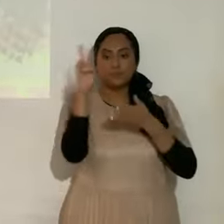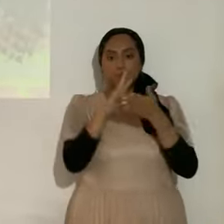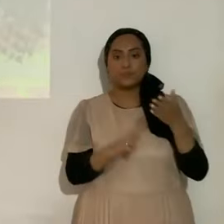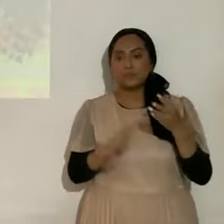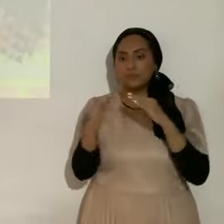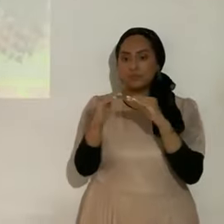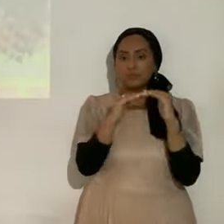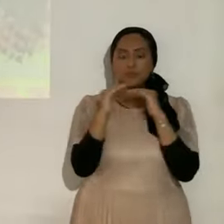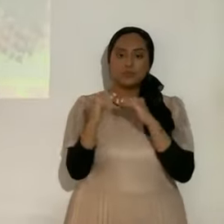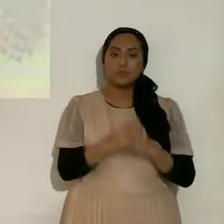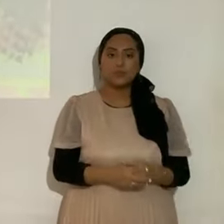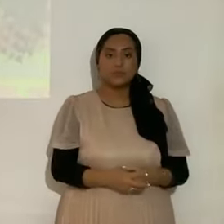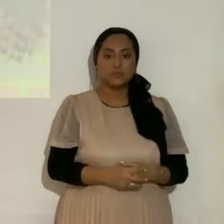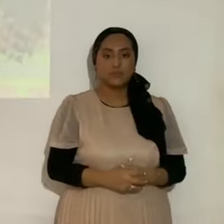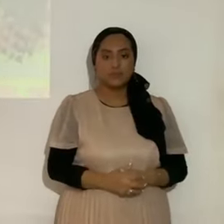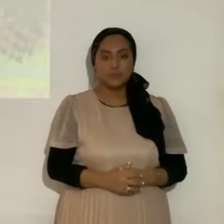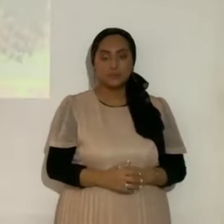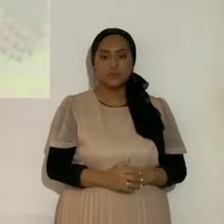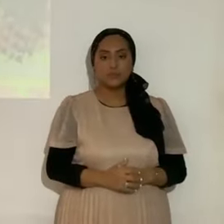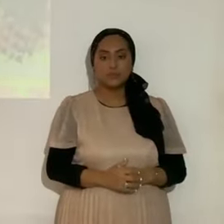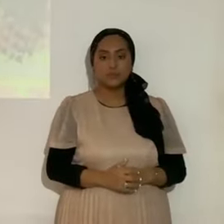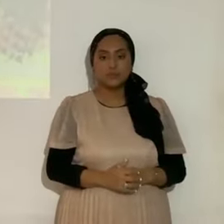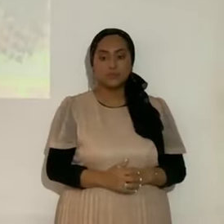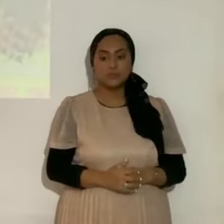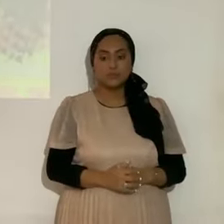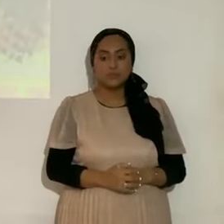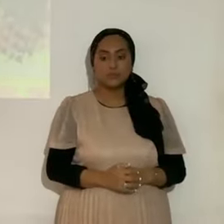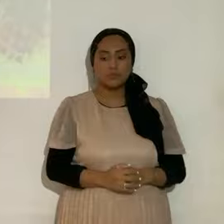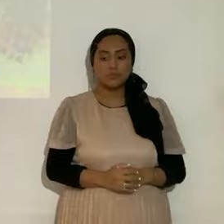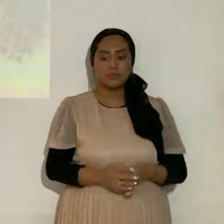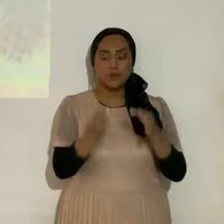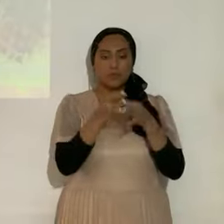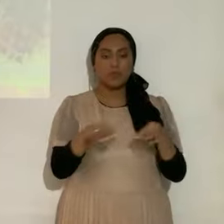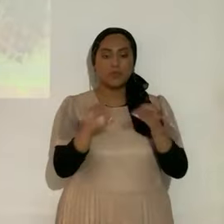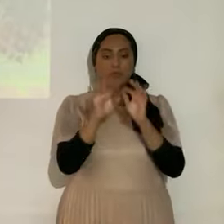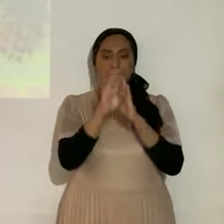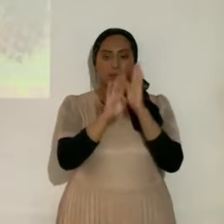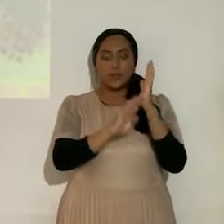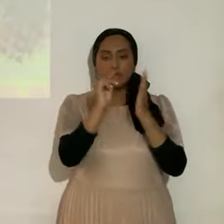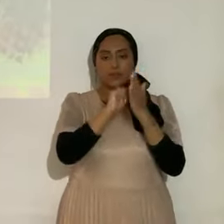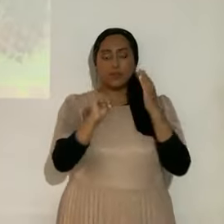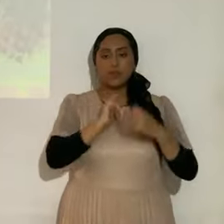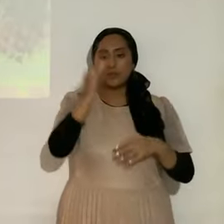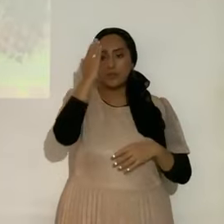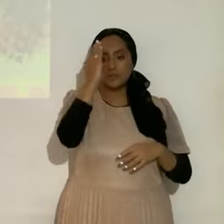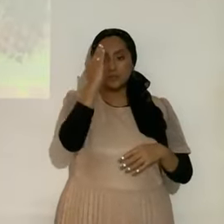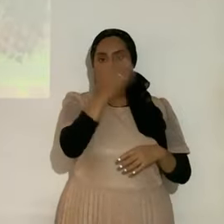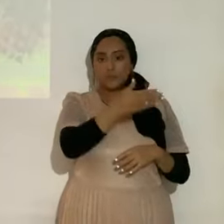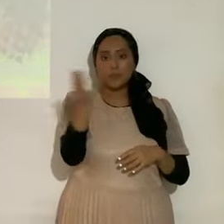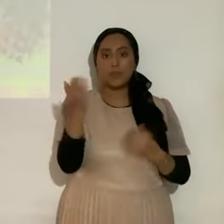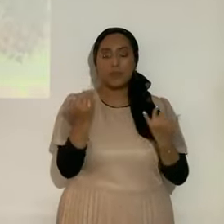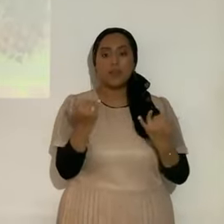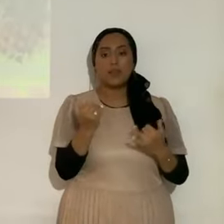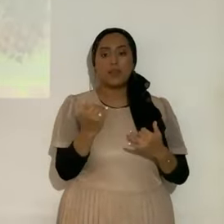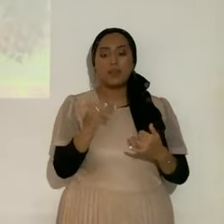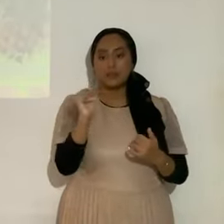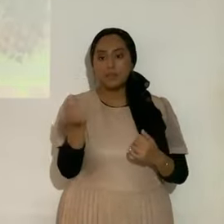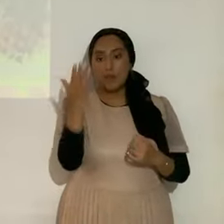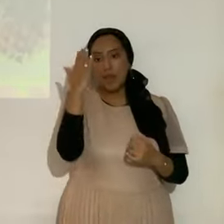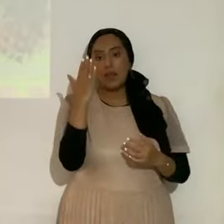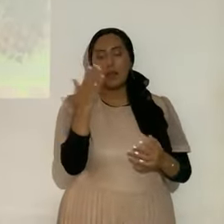juntos y vamos a dar lectura también a otros versos que son muy importantes. Yo sé que ustedes, hermanos, ahorita pues es Shabbat, yo